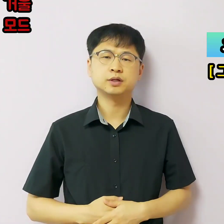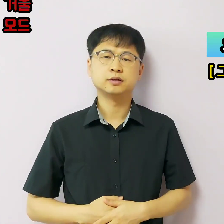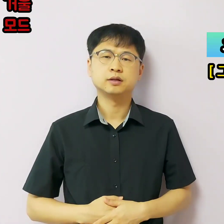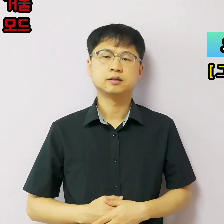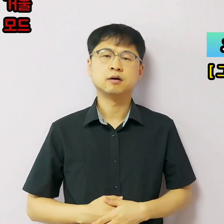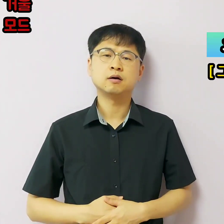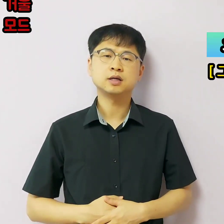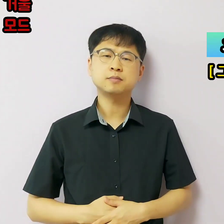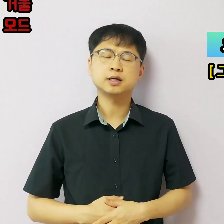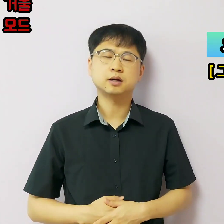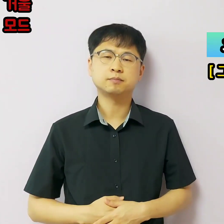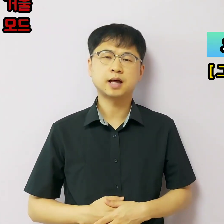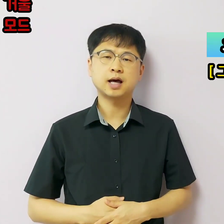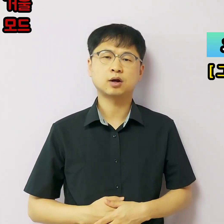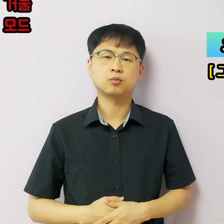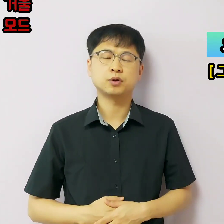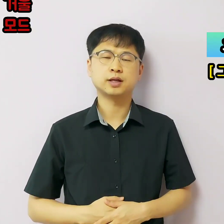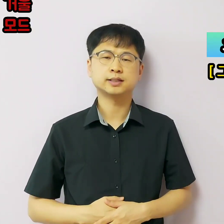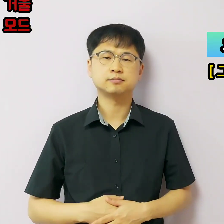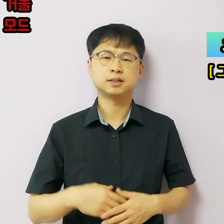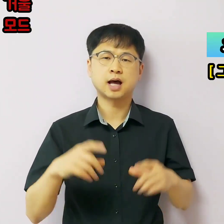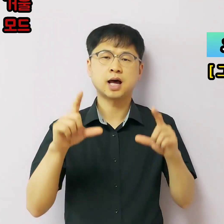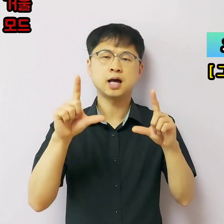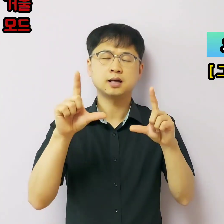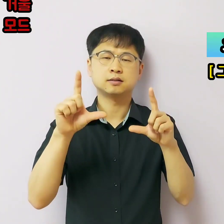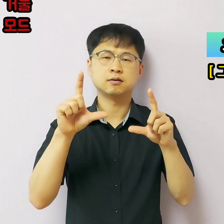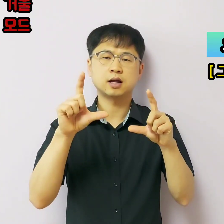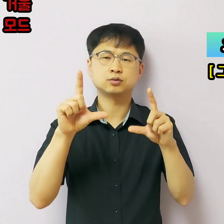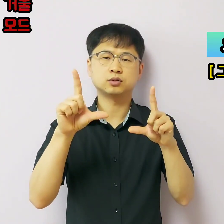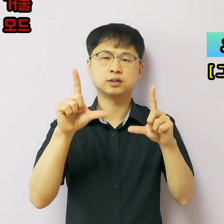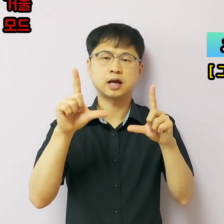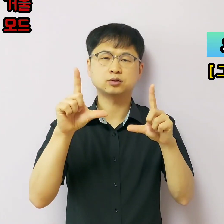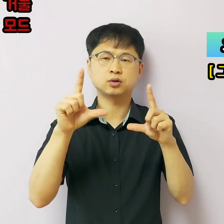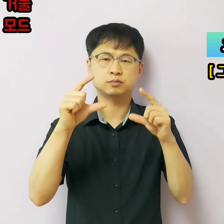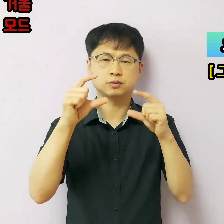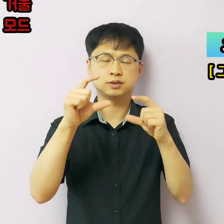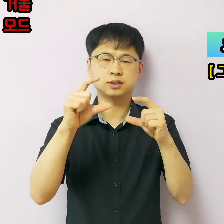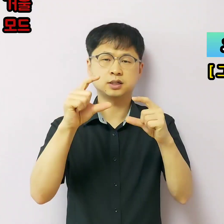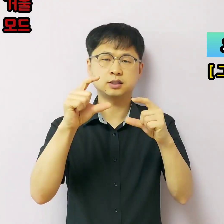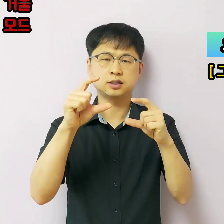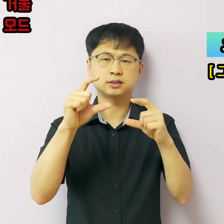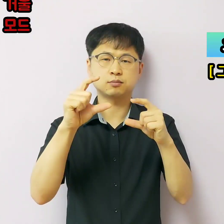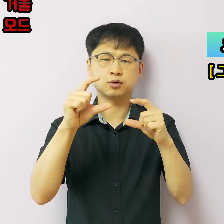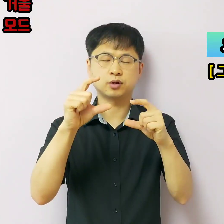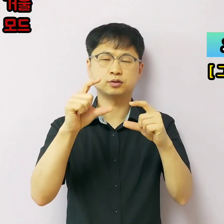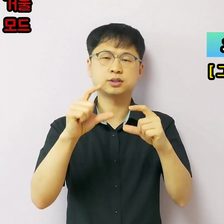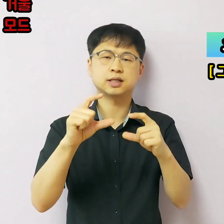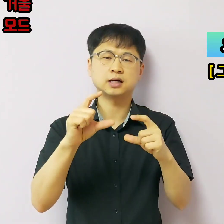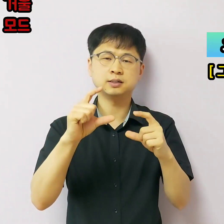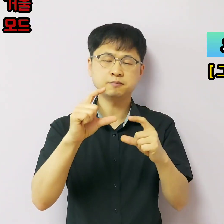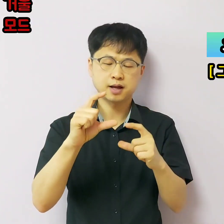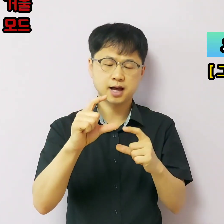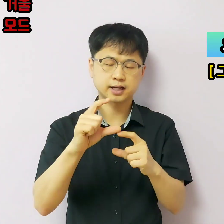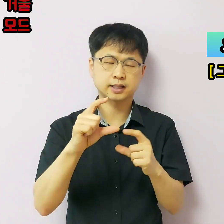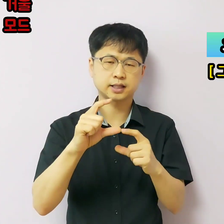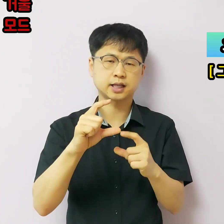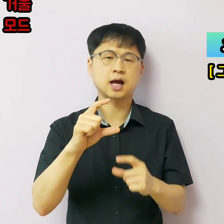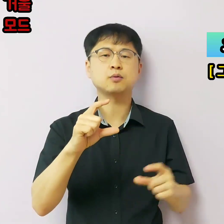없는, 더 희망이 없다라고 표현하였습니다. 더라는 수어는 양손 엄지검지를 디귿자 모양으로 해주신 다음 아래에 댔다가